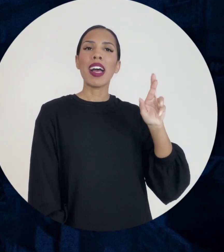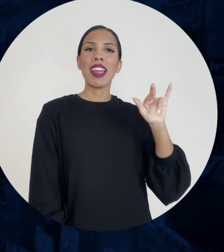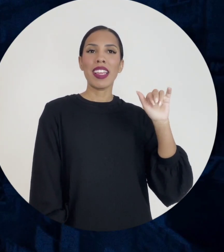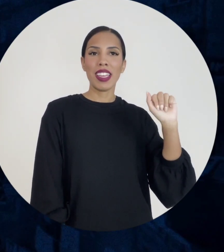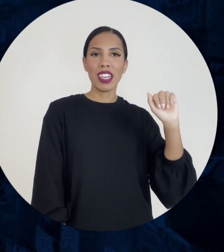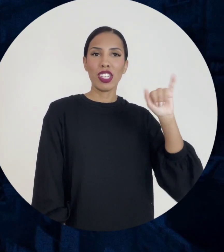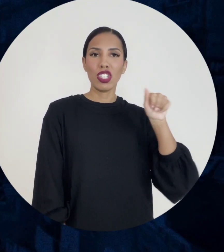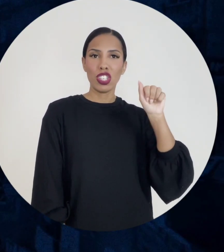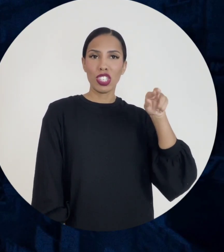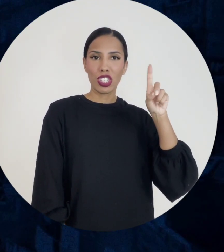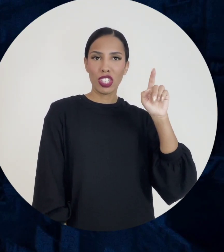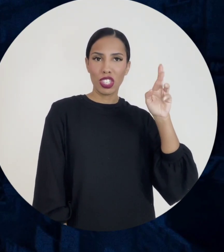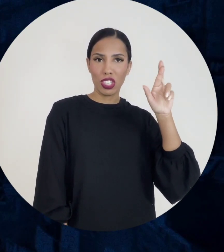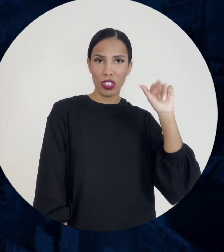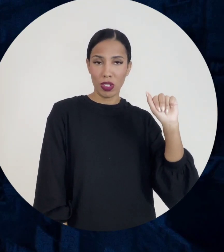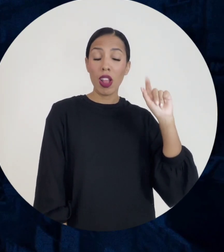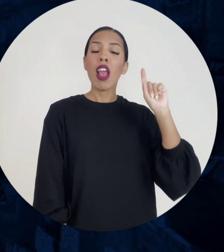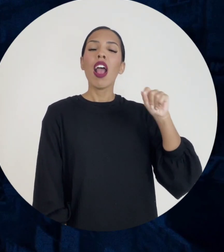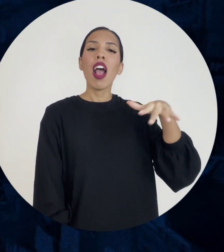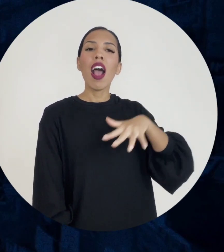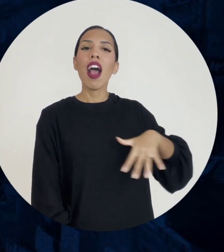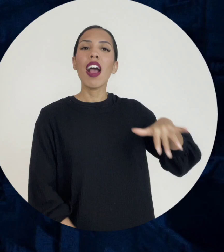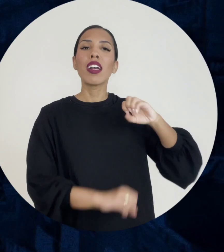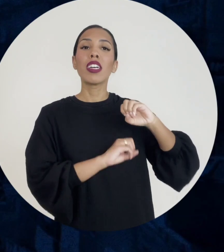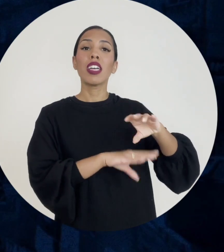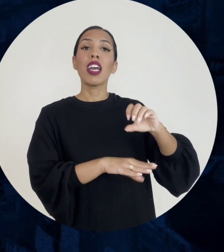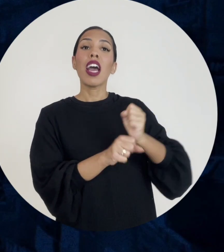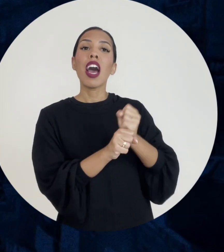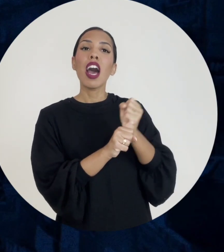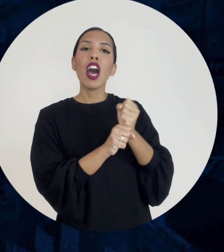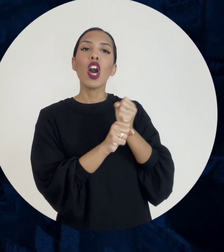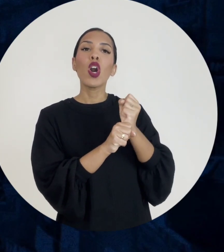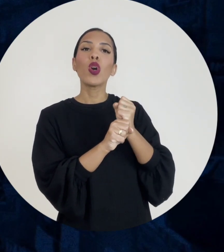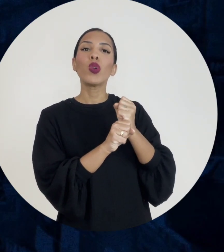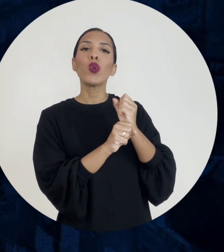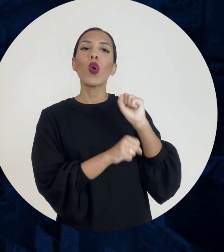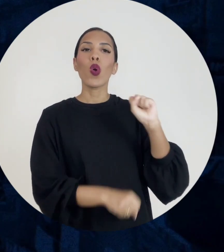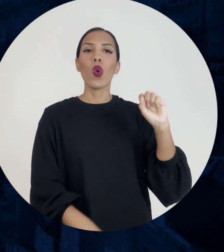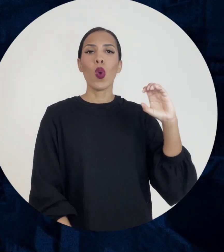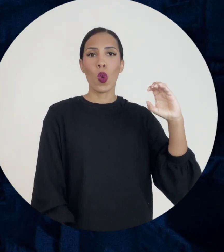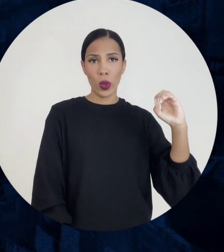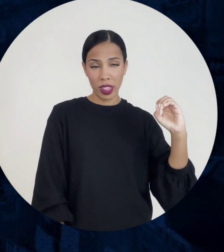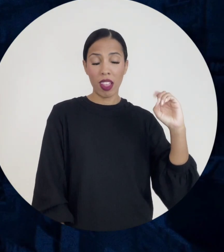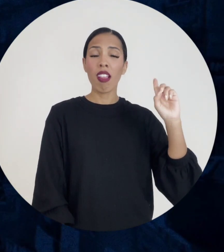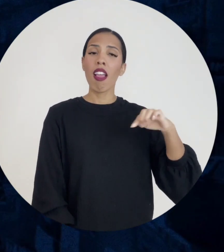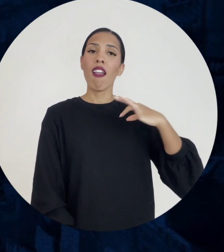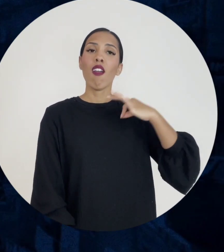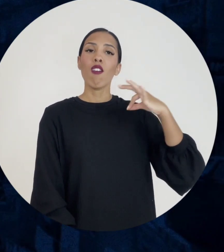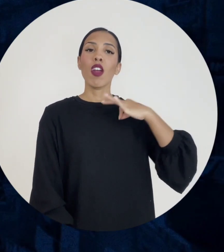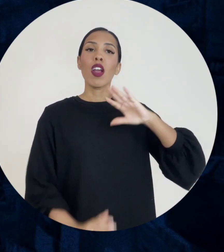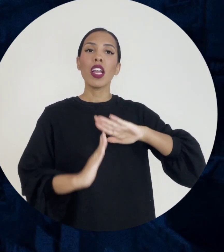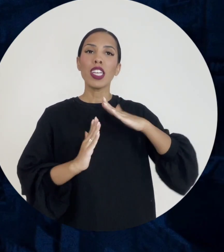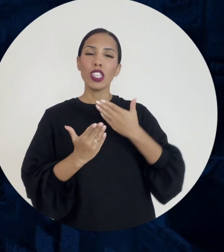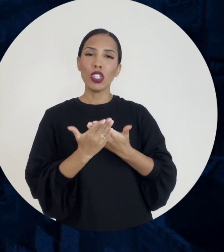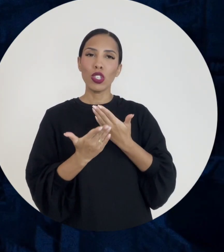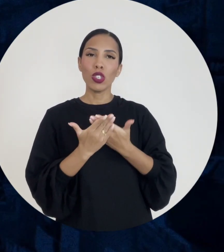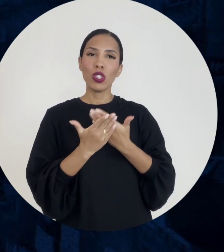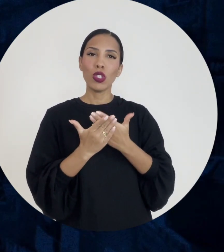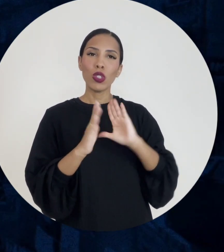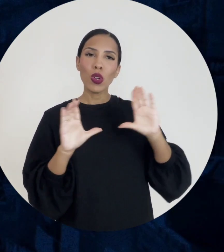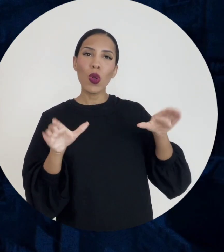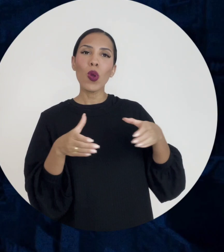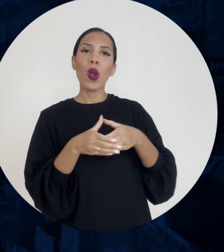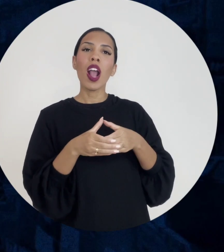que iniciou sua trajetória na área da educação no começo dos anos 80, participando como voluntária da Escolinha Comunitária da